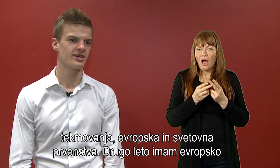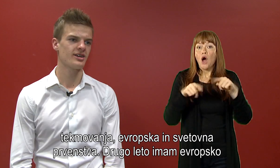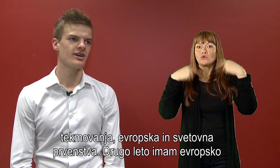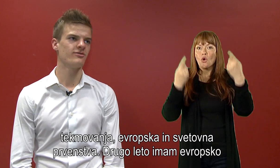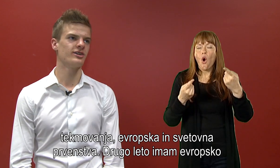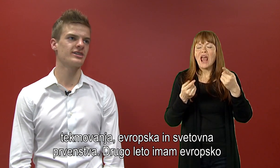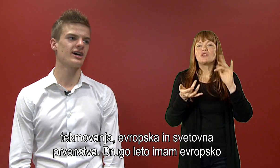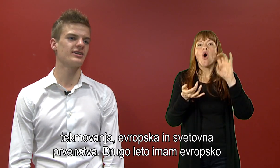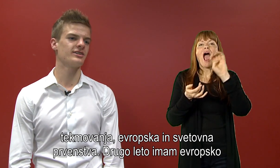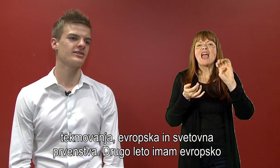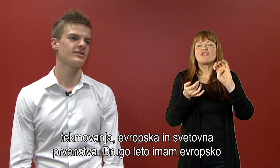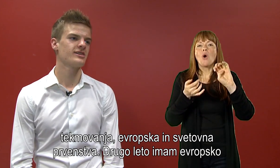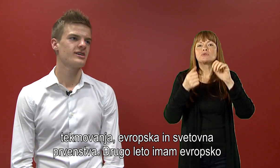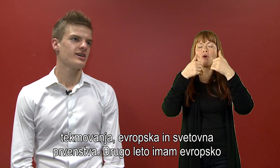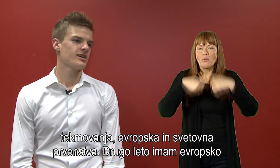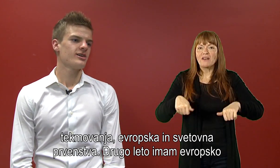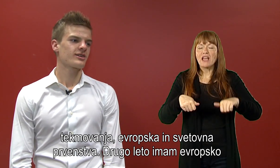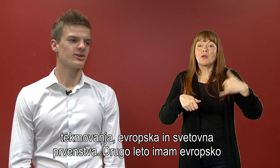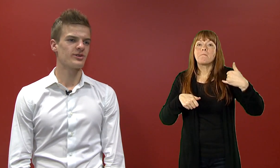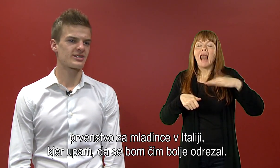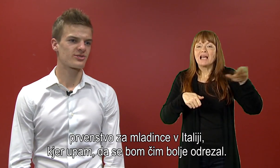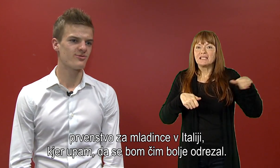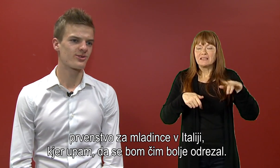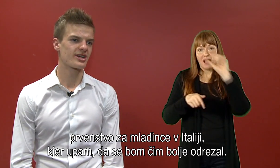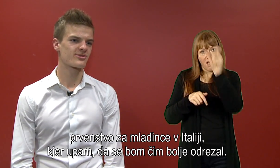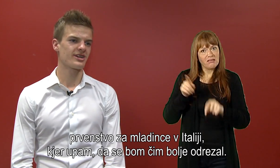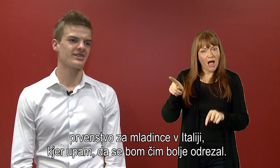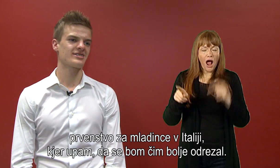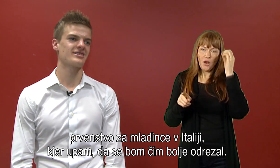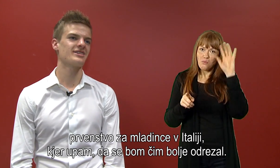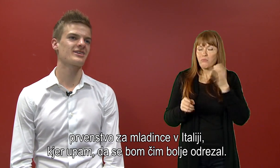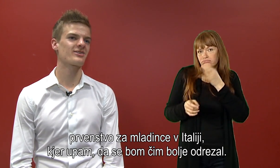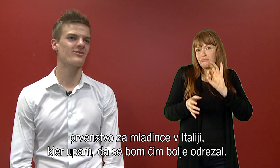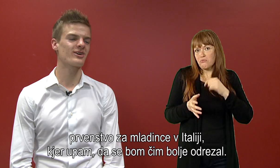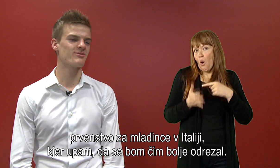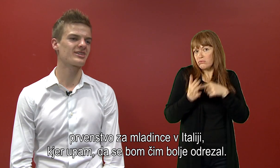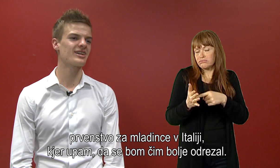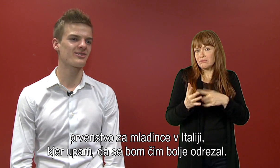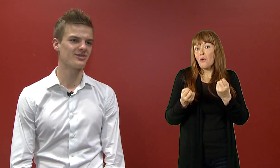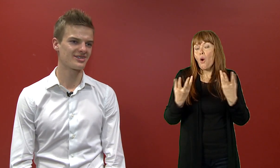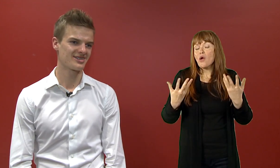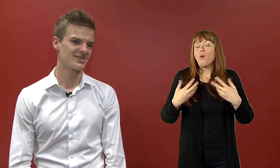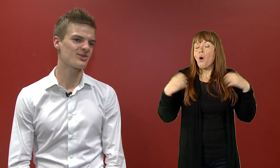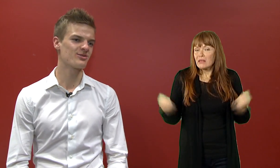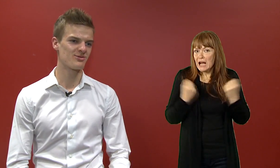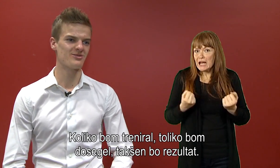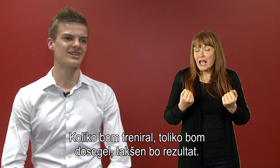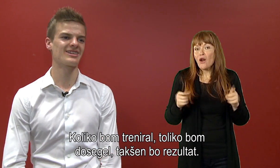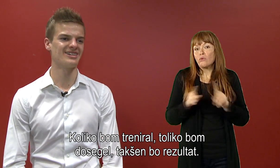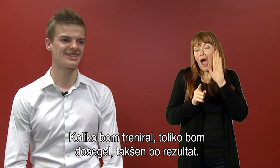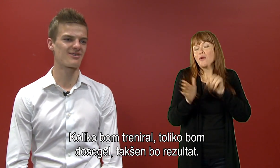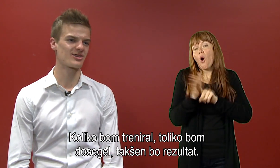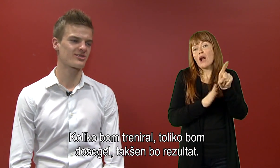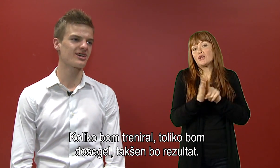mladince v Italiji, kjer upam, da sem čim bolj odrezal. Kolikor bom treniral, to bom dobil